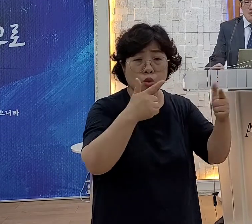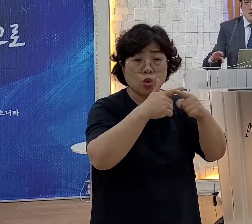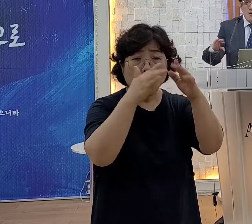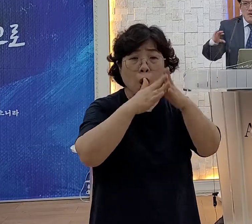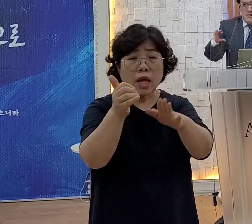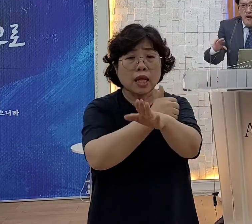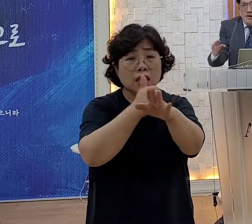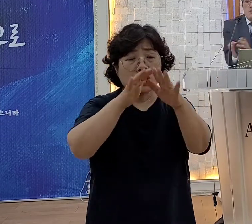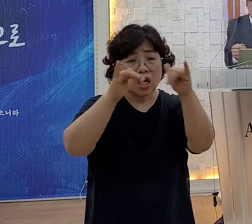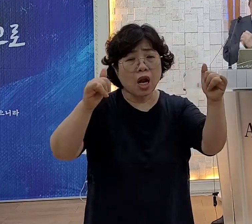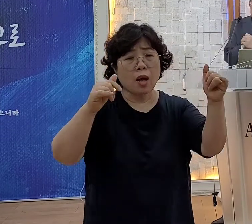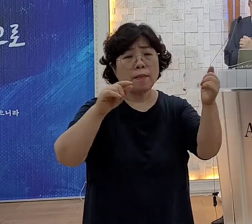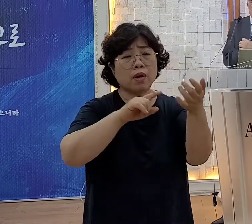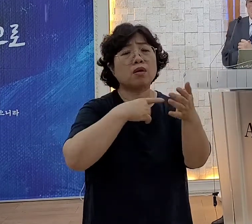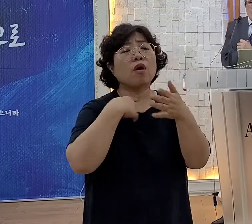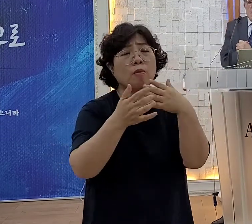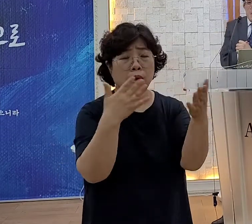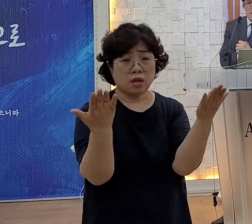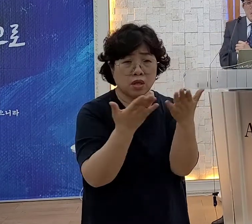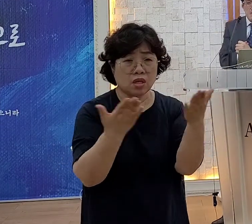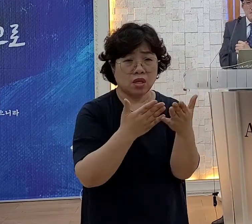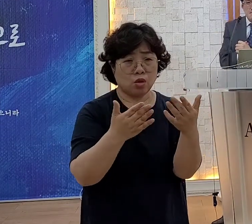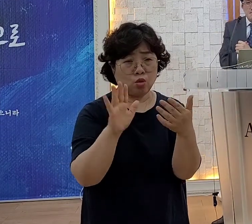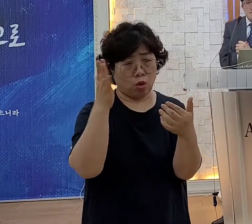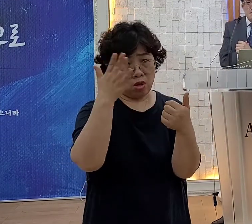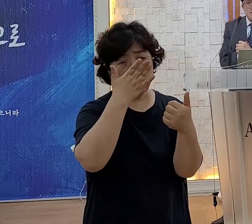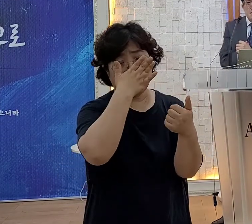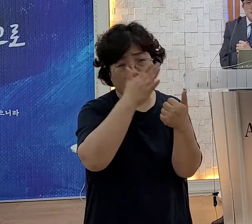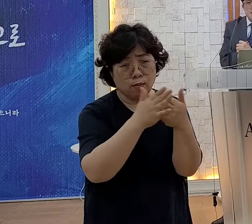아니고 이 안에 있는 사람한테 일어나는 일이란 말이에요.